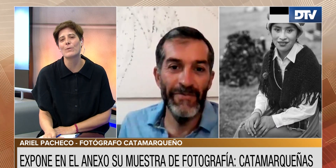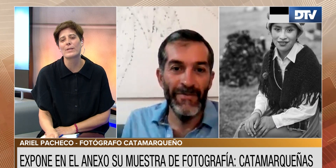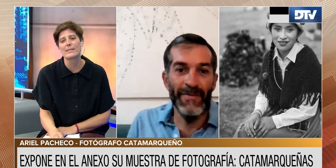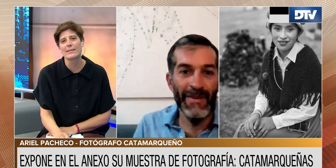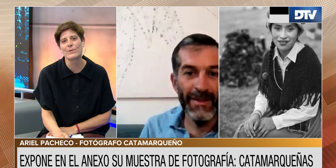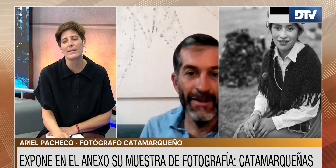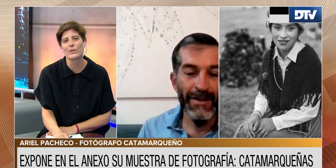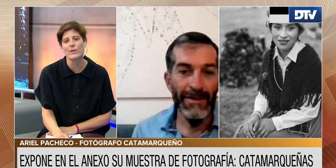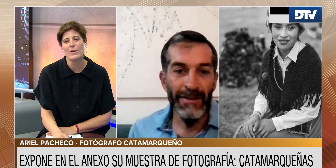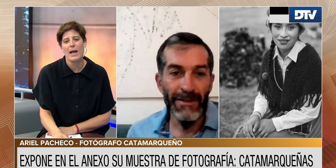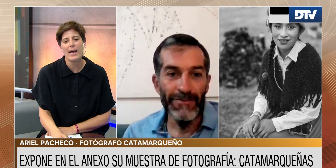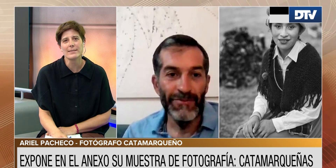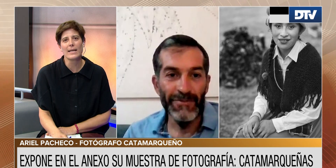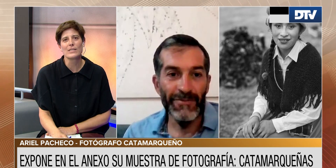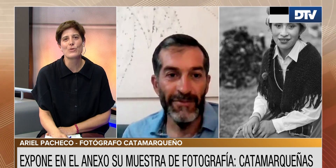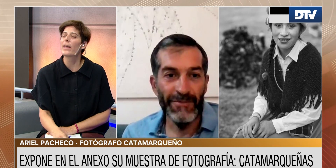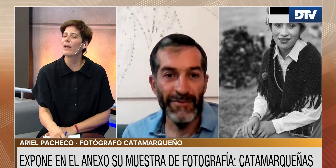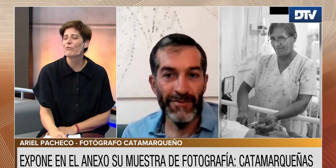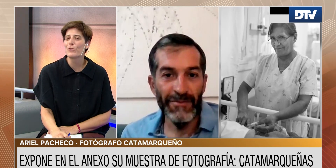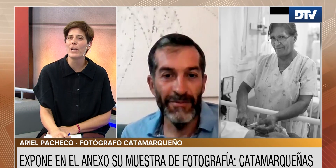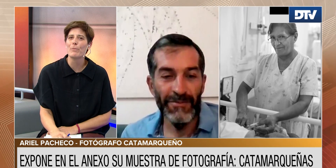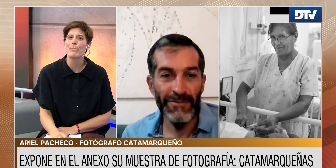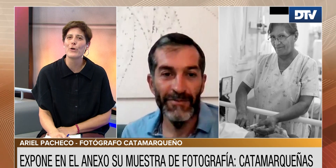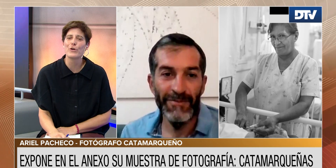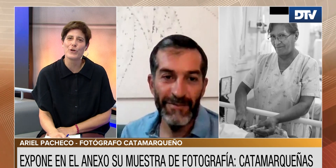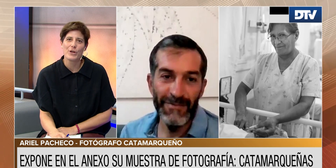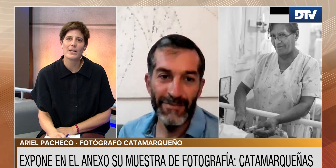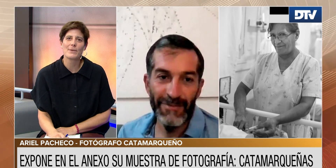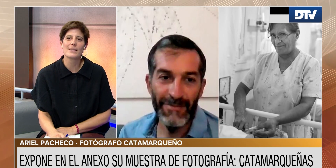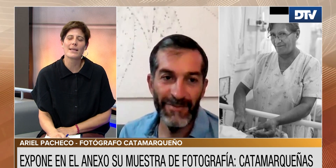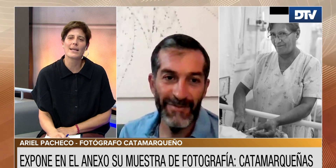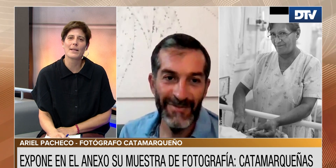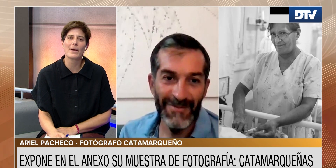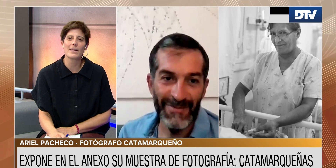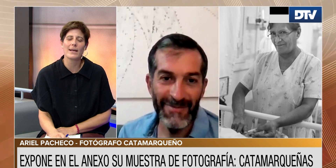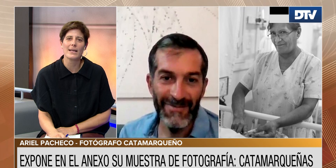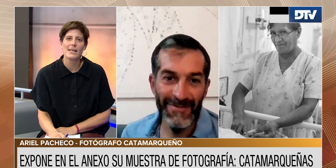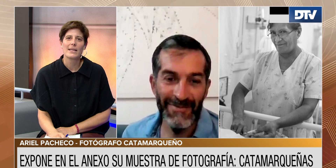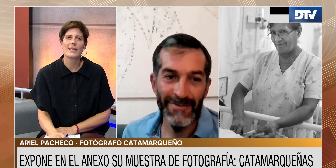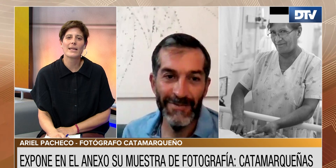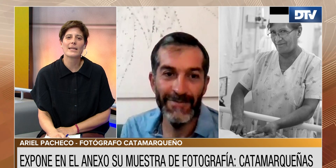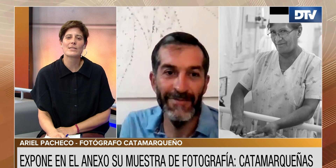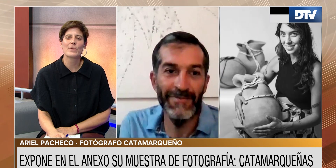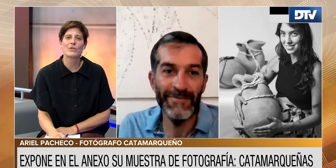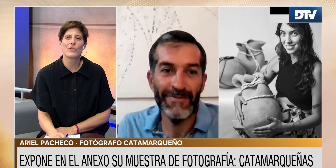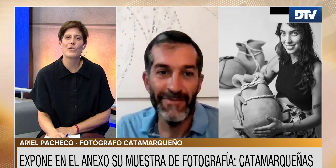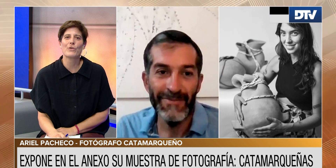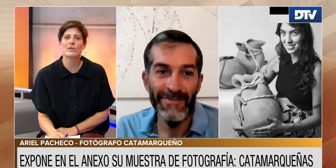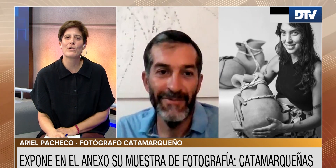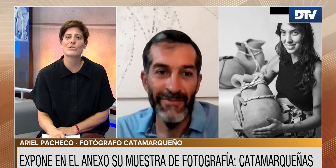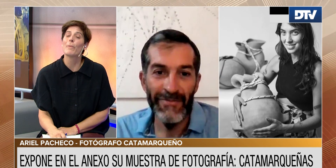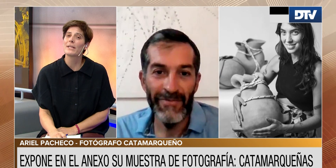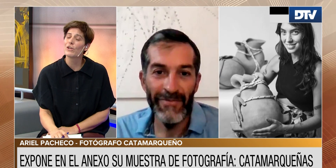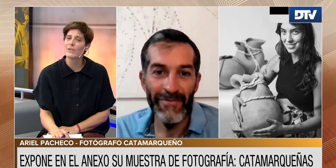hasta aquí, como decía hace un ratito, a esta ciudad de la furia, un poco de las bellezas de Catamarca y de, sobre